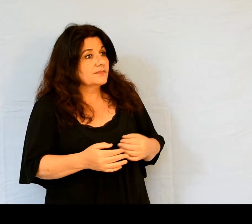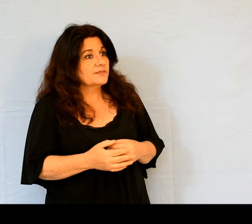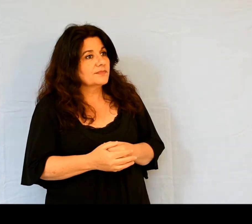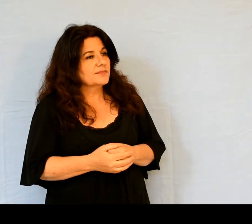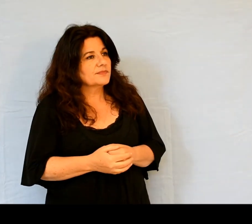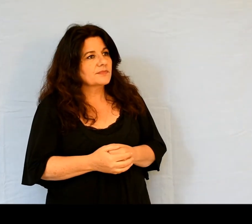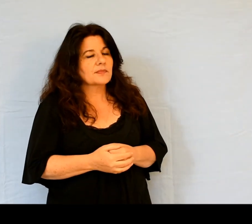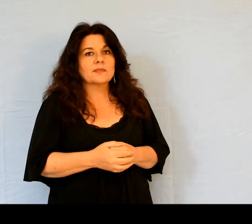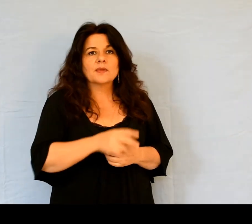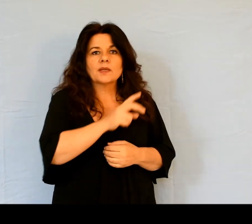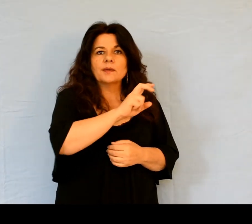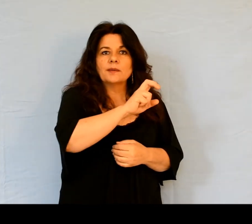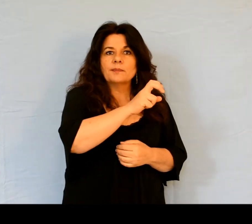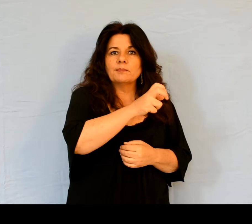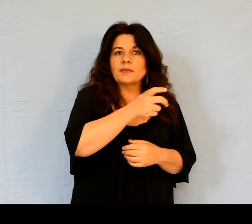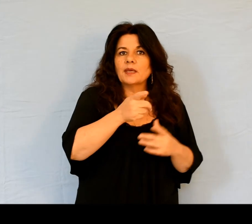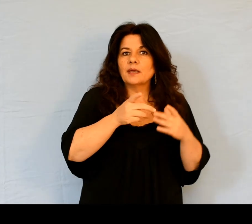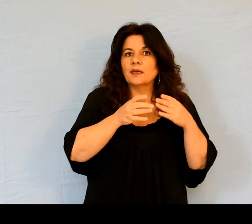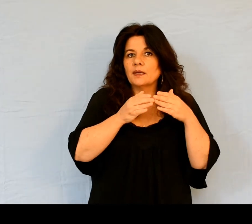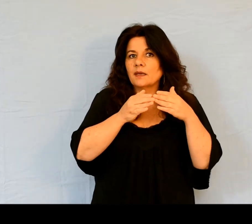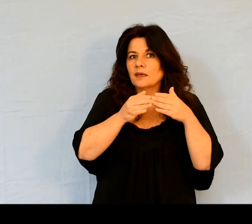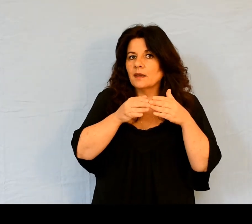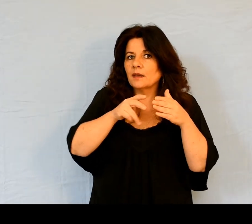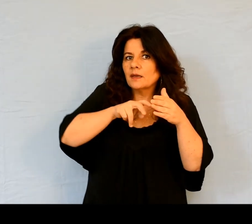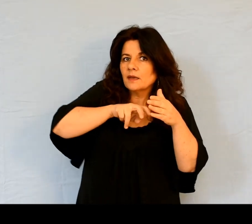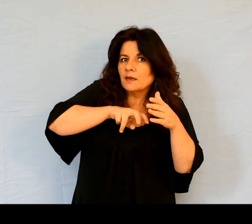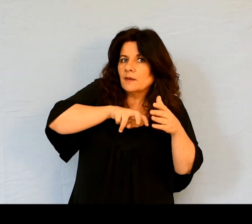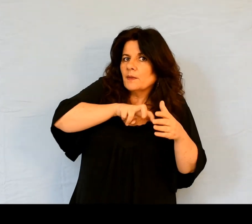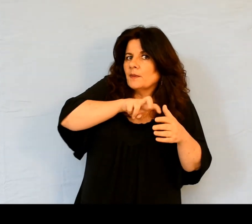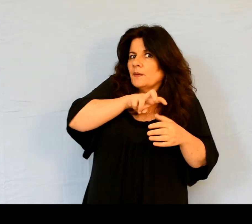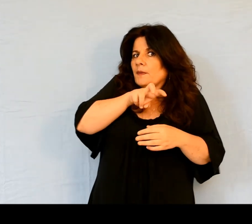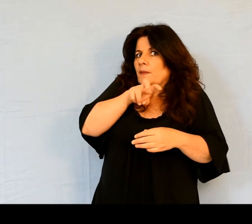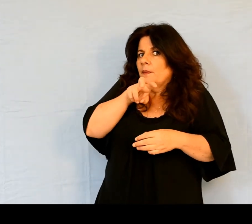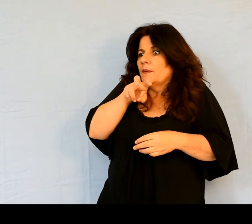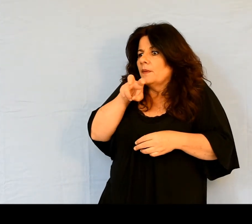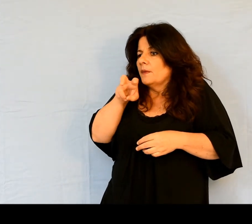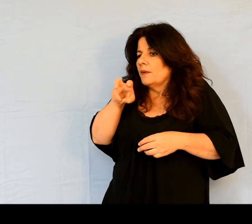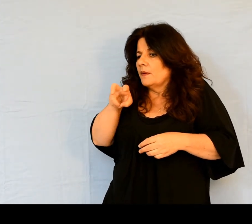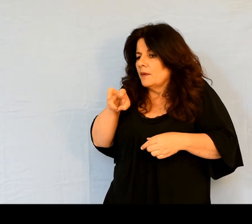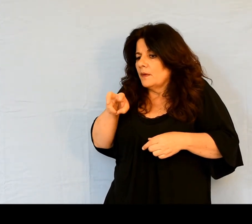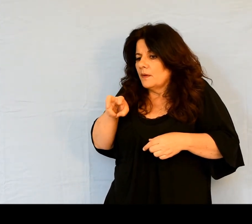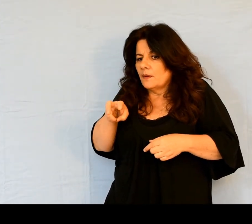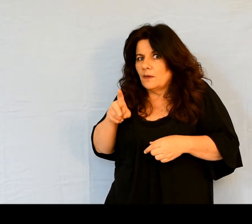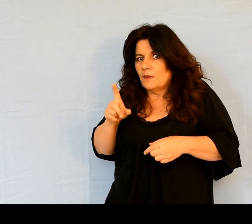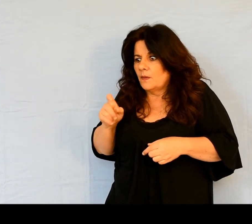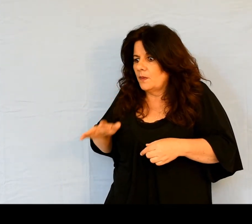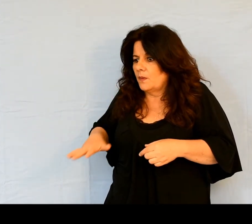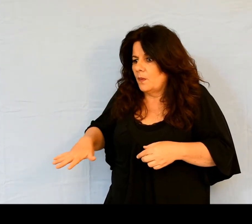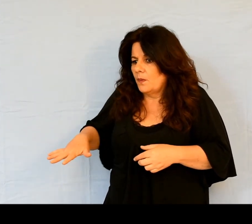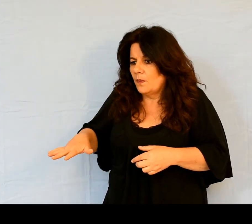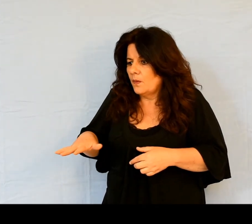Pierre descendit de la barque et marcha sur les eaux pour aller vers